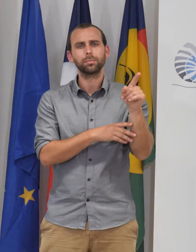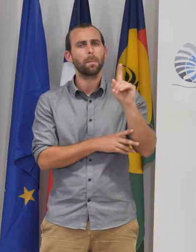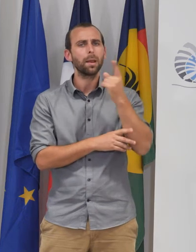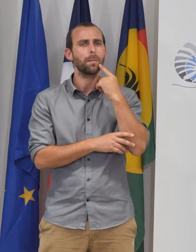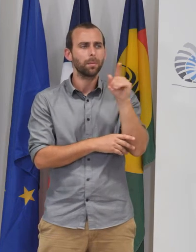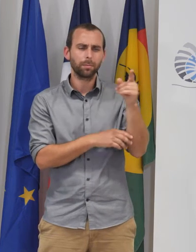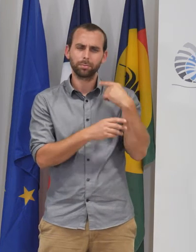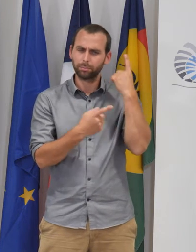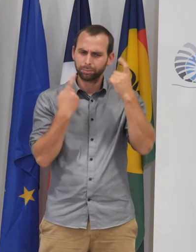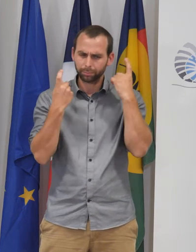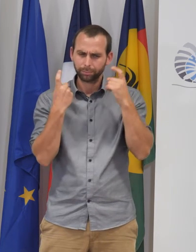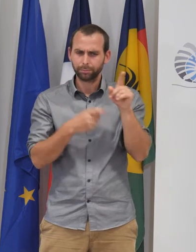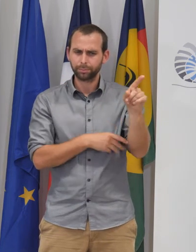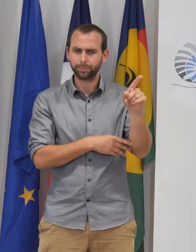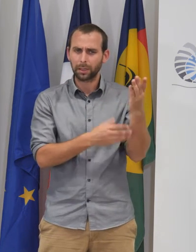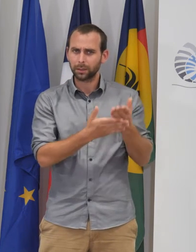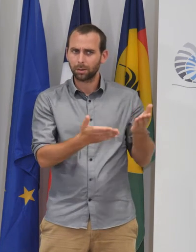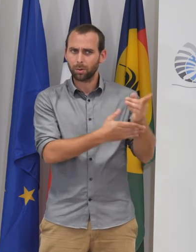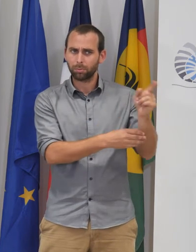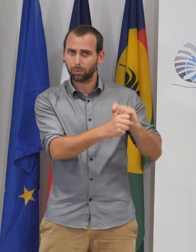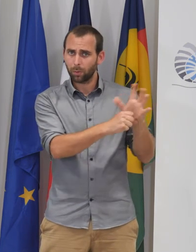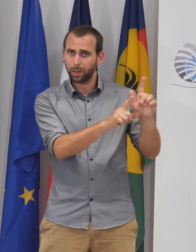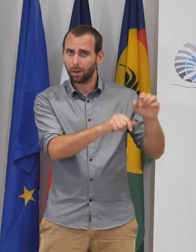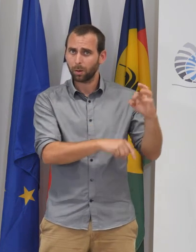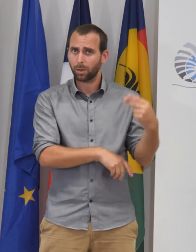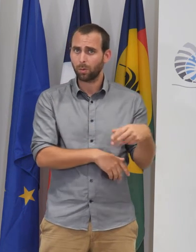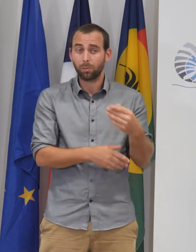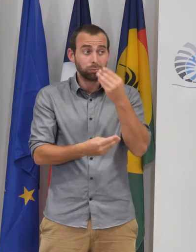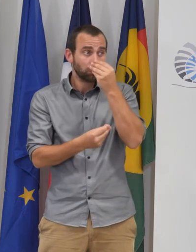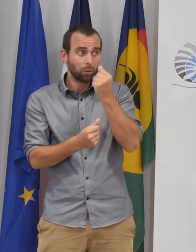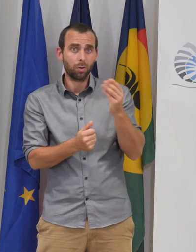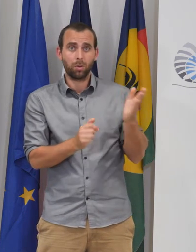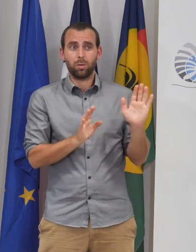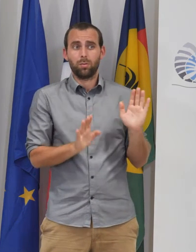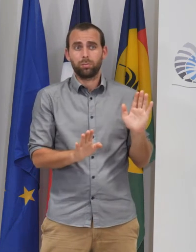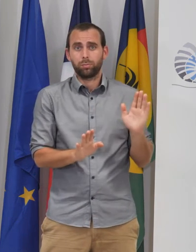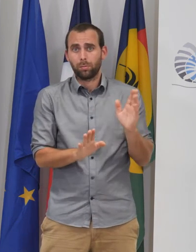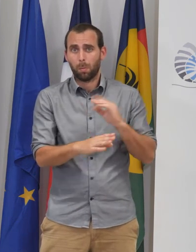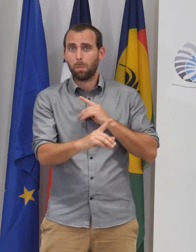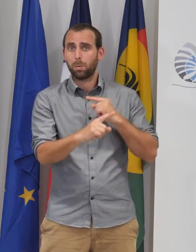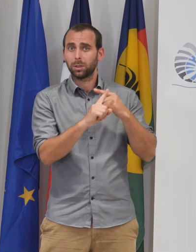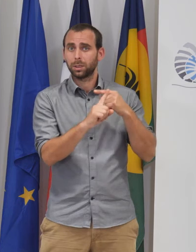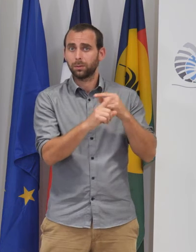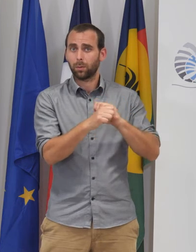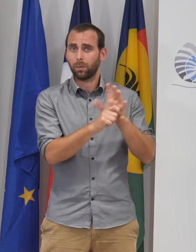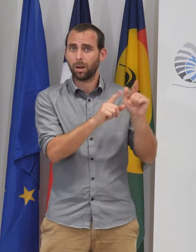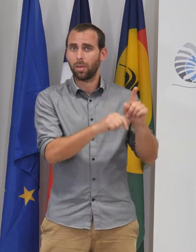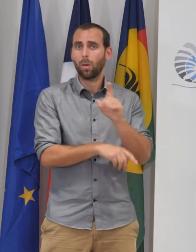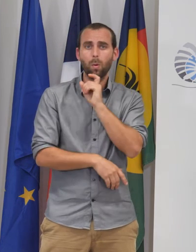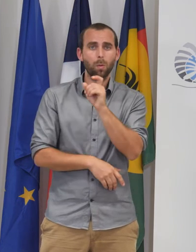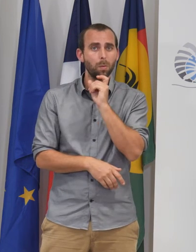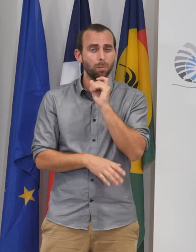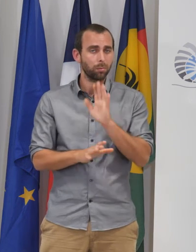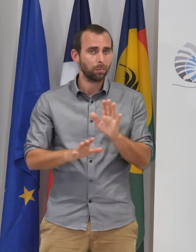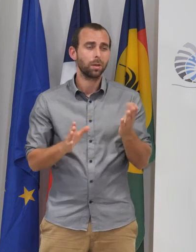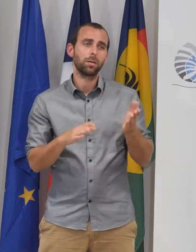s'il y a des cas où, aujourd'hui, on suppose qu'il n'y a toujours pas de cas positifs. Mais